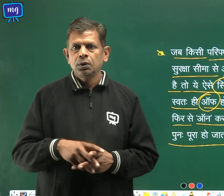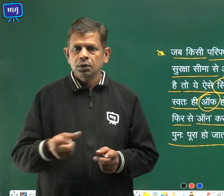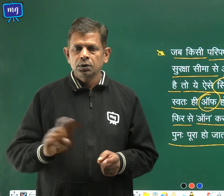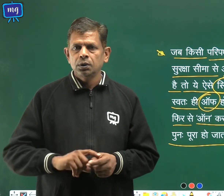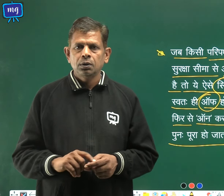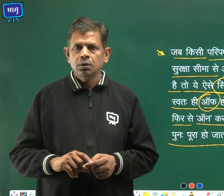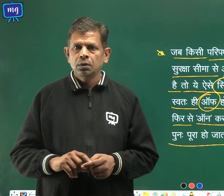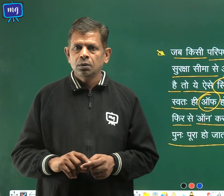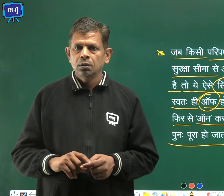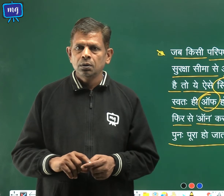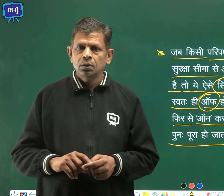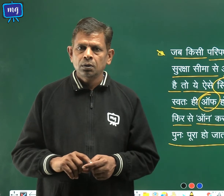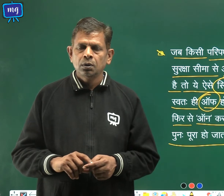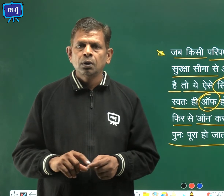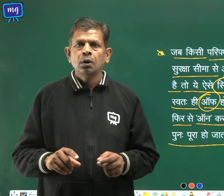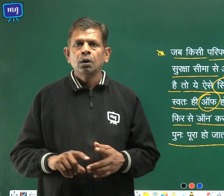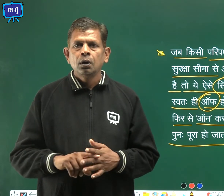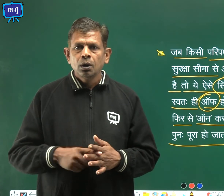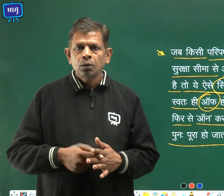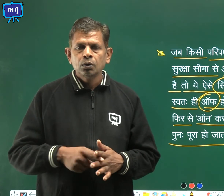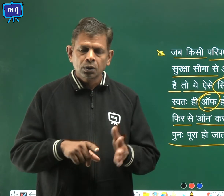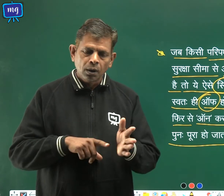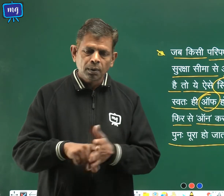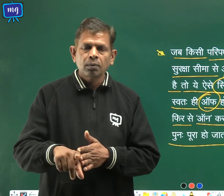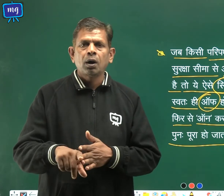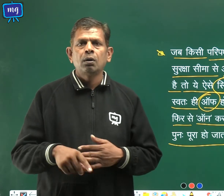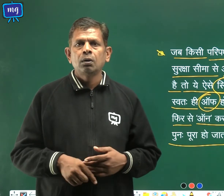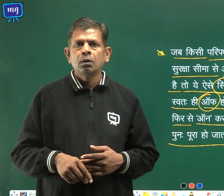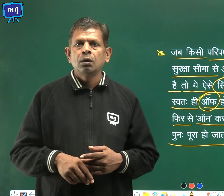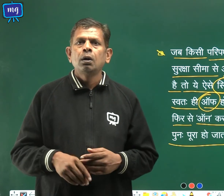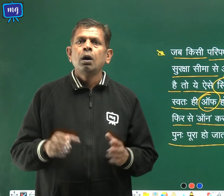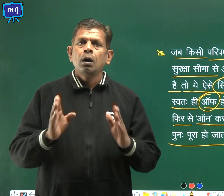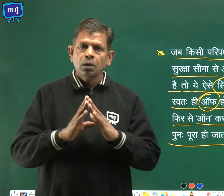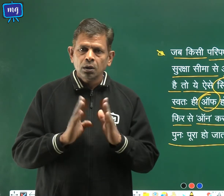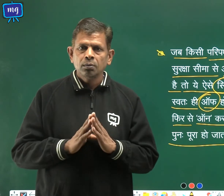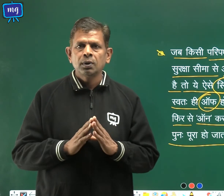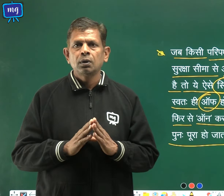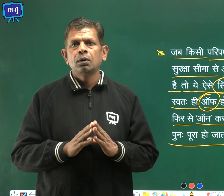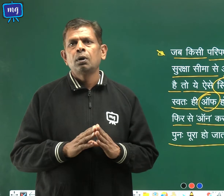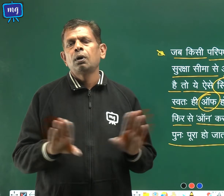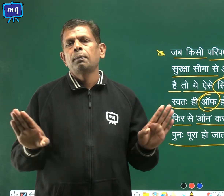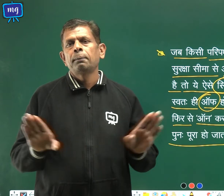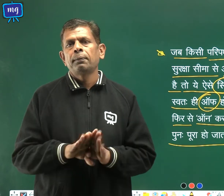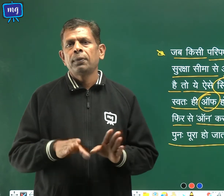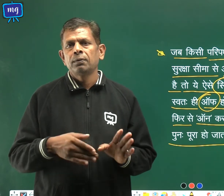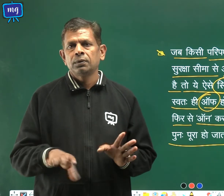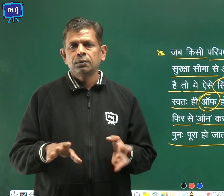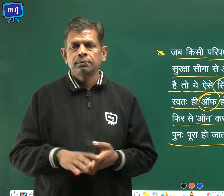इससे विद्युत का प्रवाह घरों में बंद हो जाता